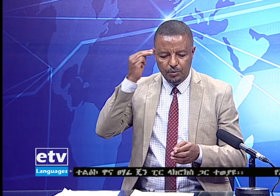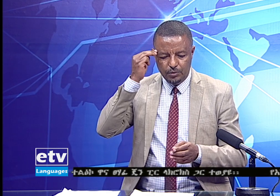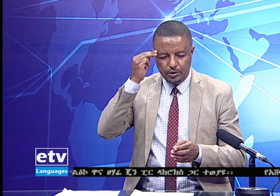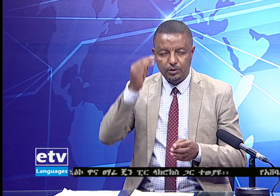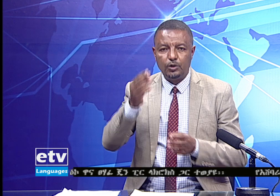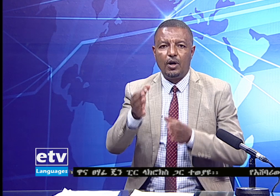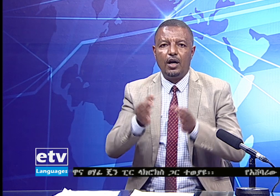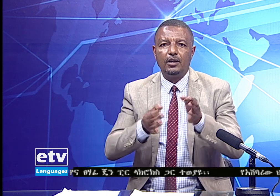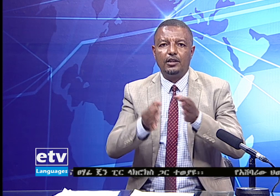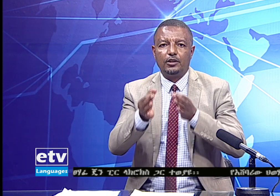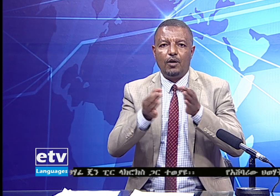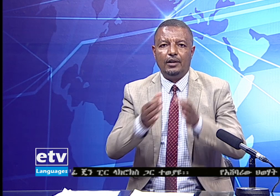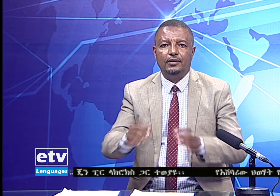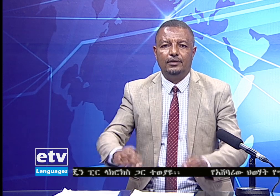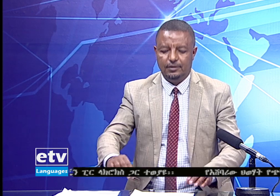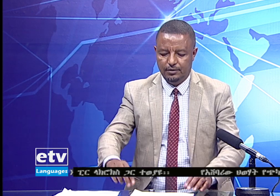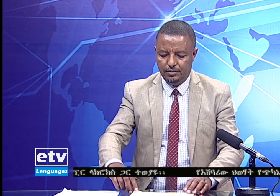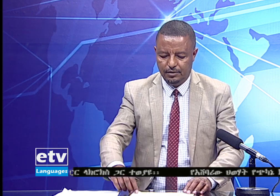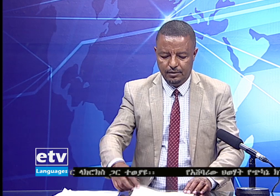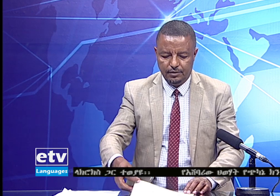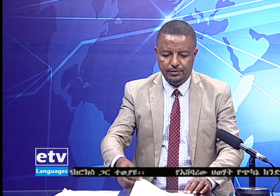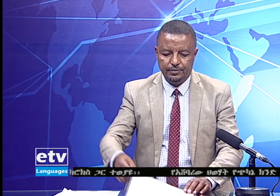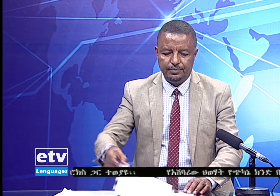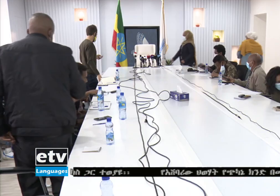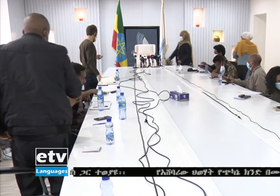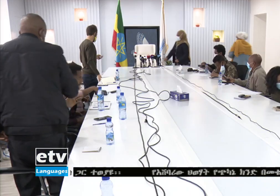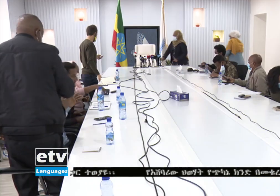እንዳደረጋቸው ሚኒስትሯ ገልጸዋል።